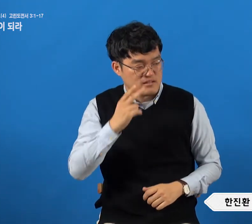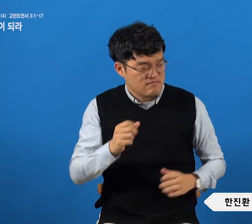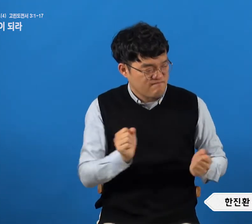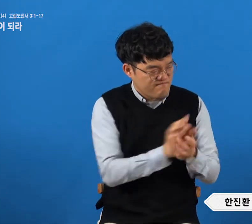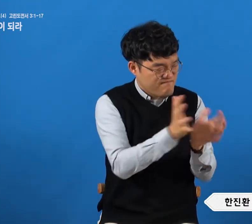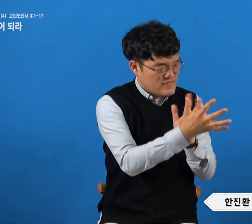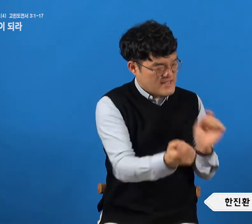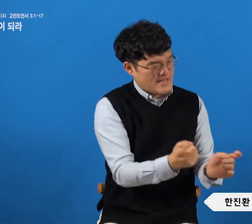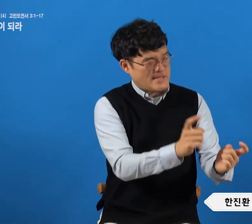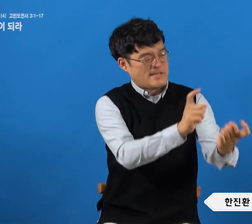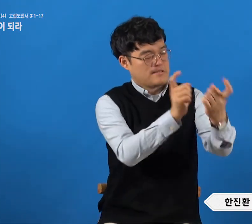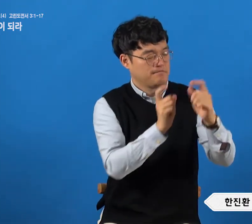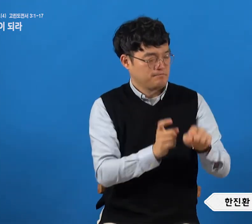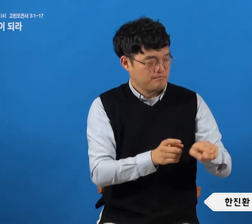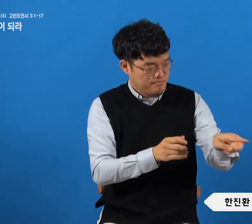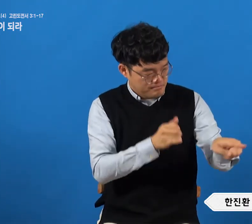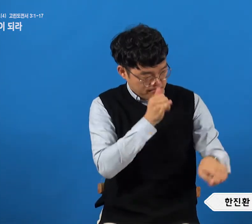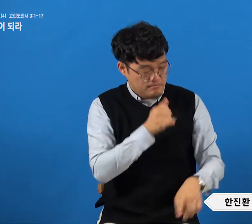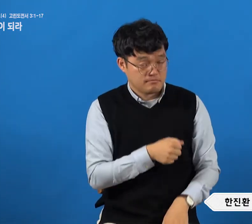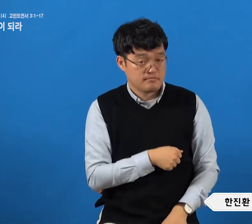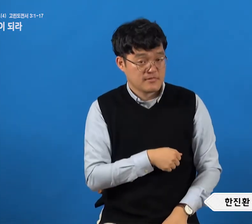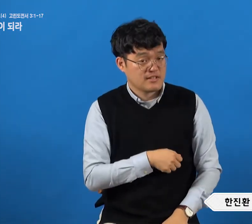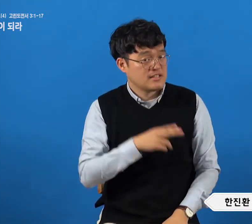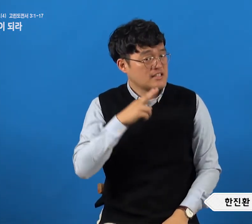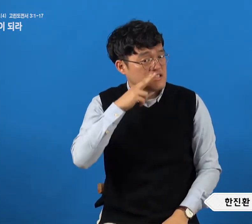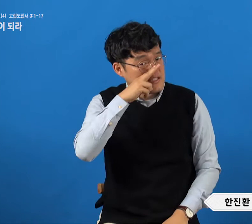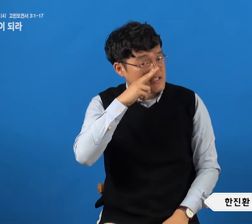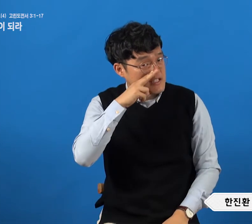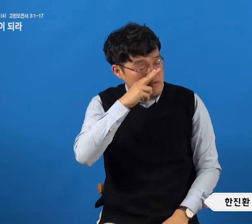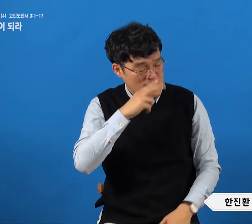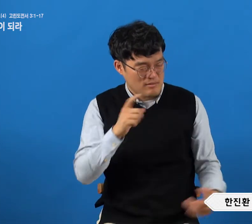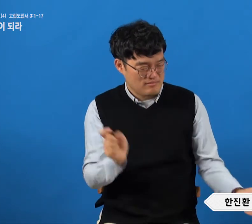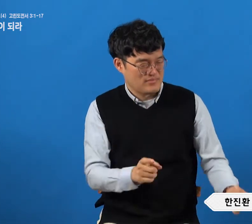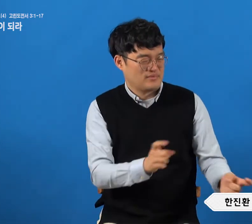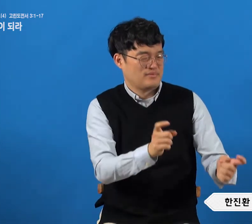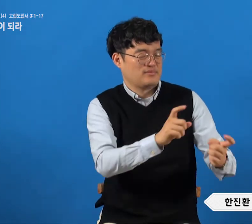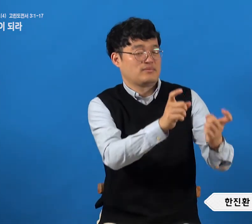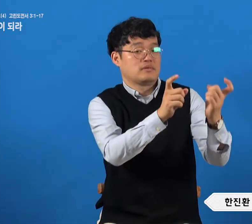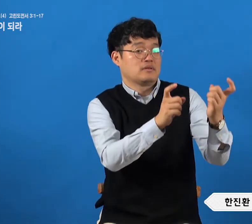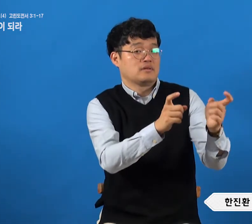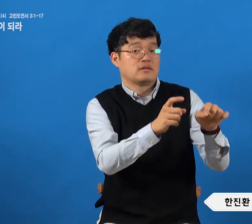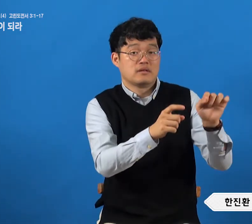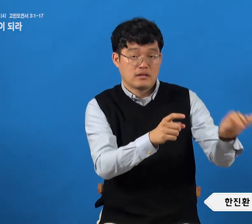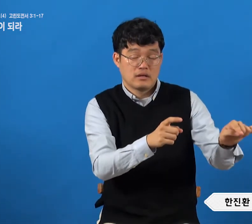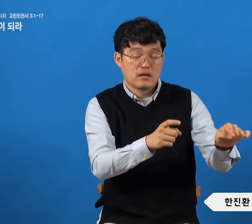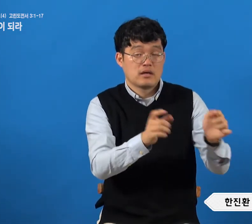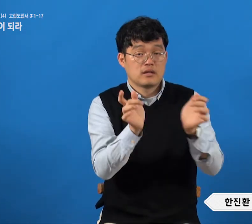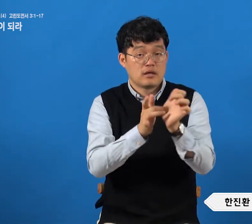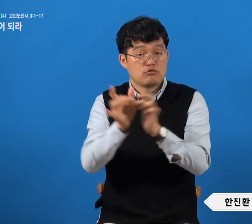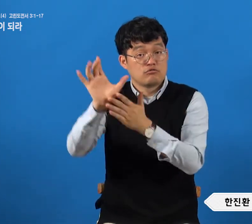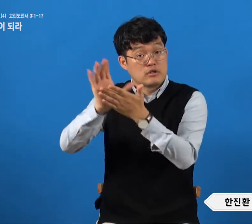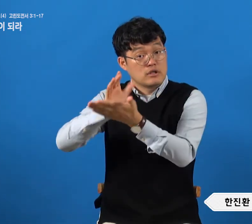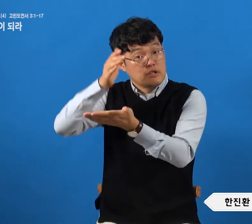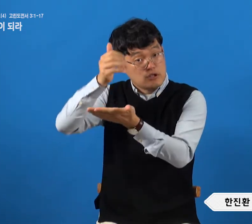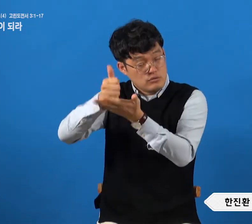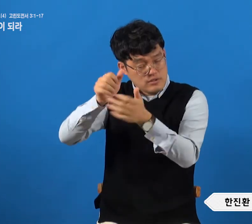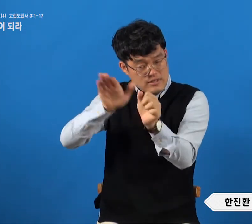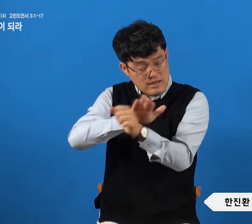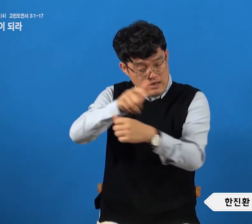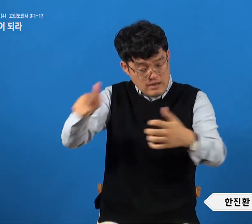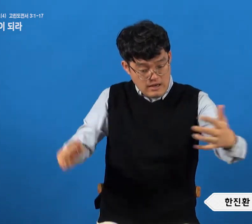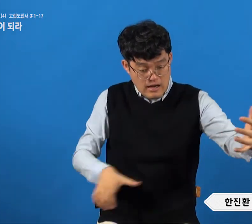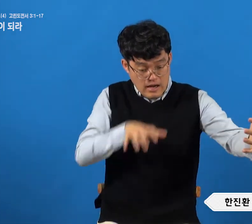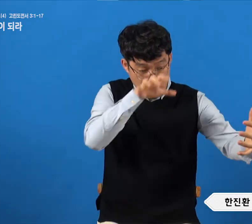시기와 분쟁에 사로잡혀 있기 때문에. 자, 그 시기와 분쟁이 예수 그리스도의 사랑의